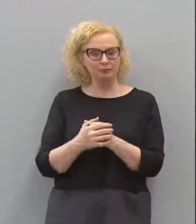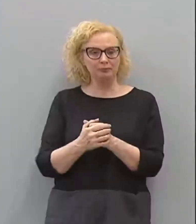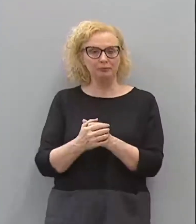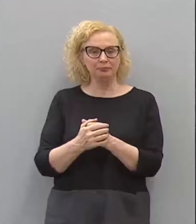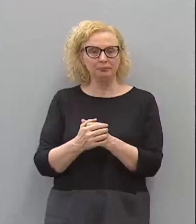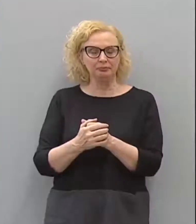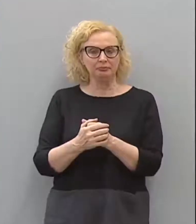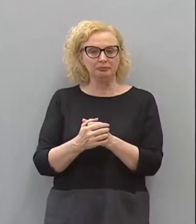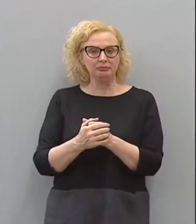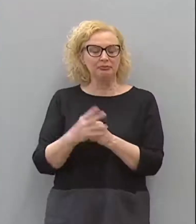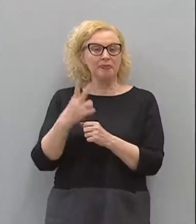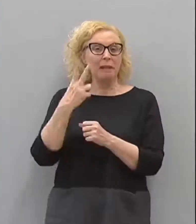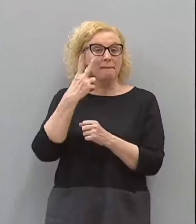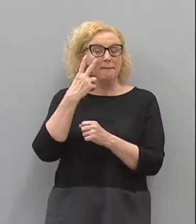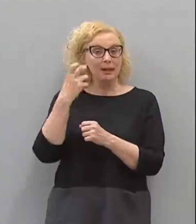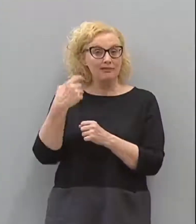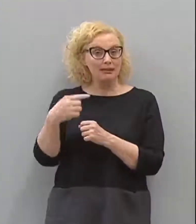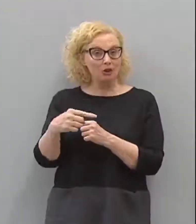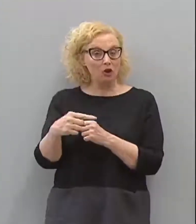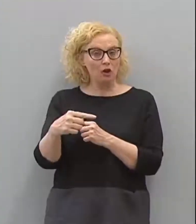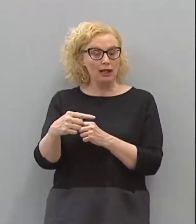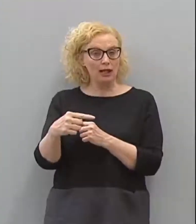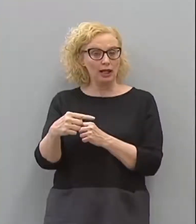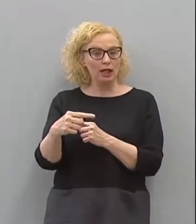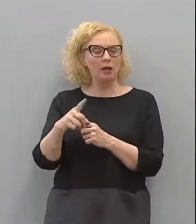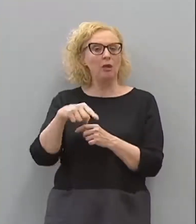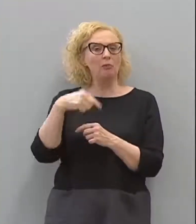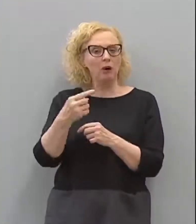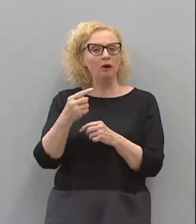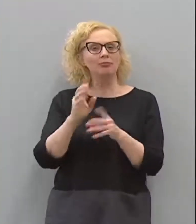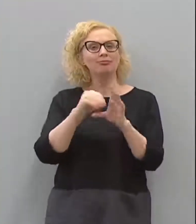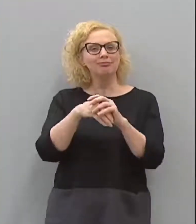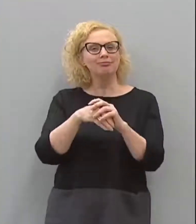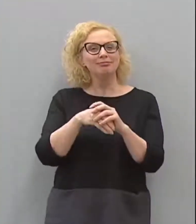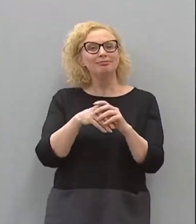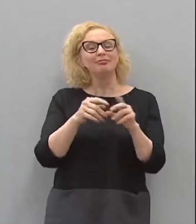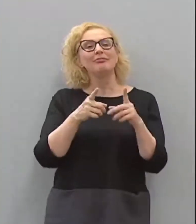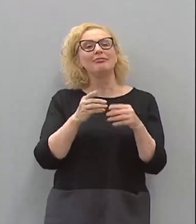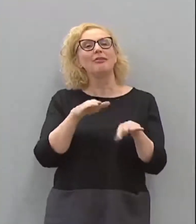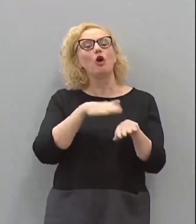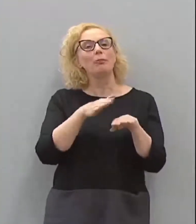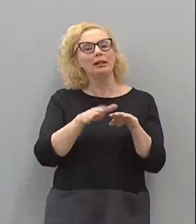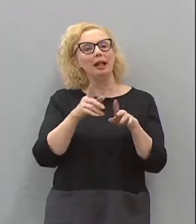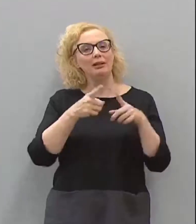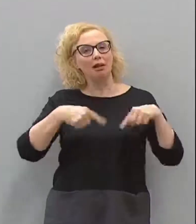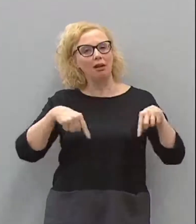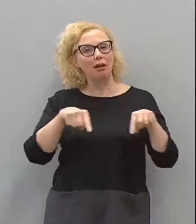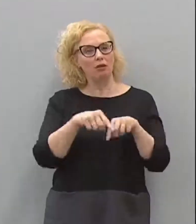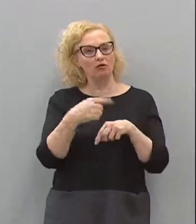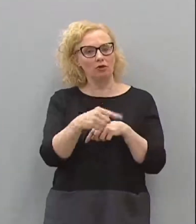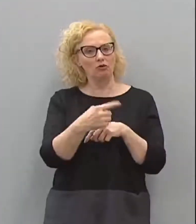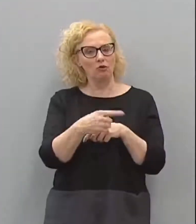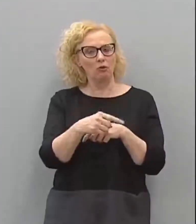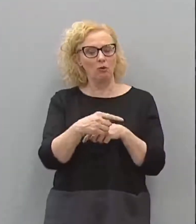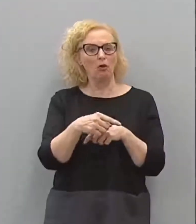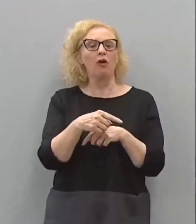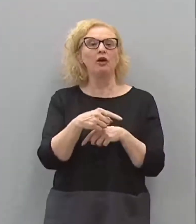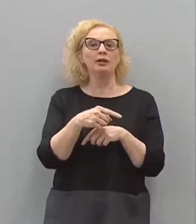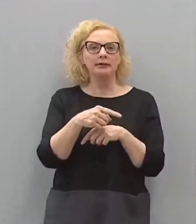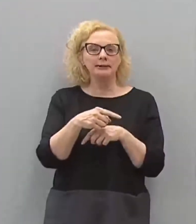previsione avrà andrà poi nella competente commissione consiliare l'individuazione di queste opere per essere